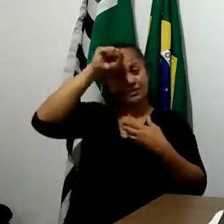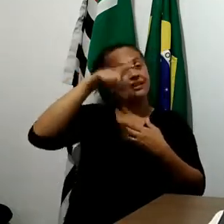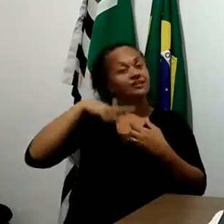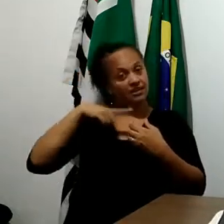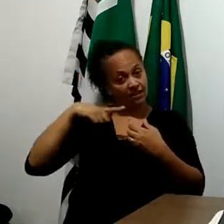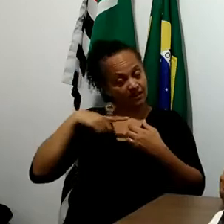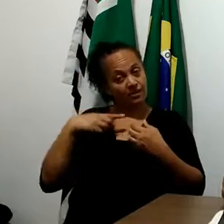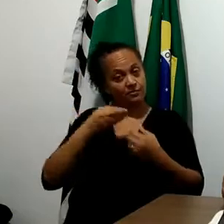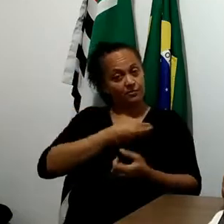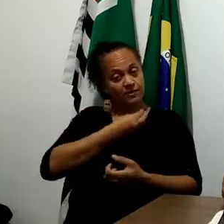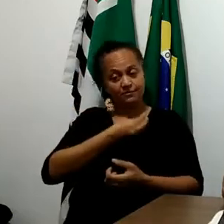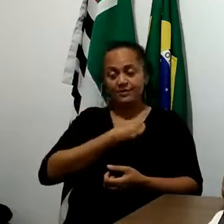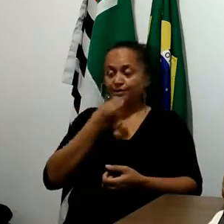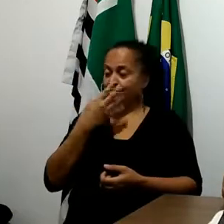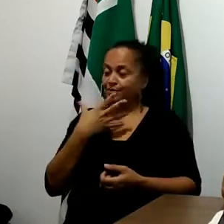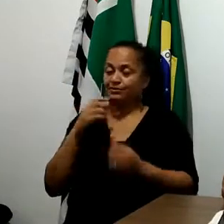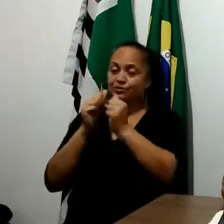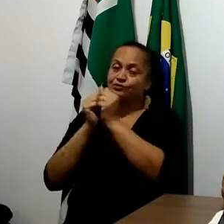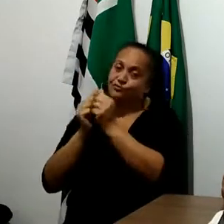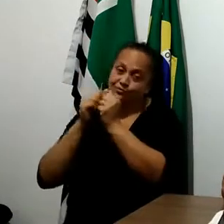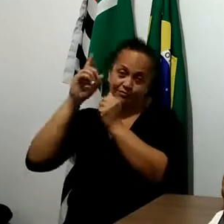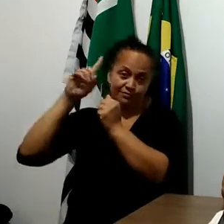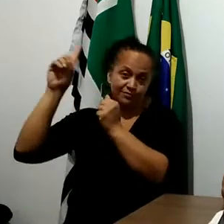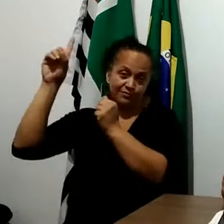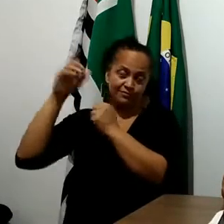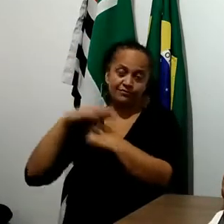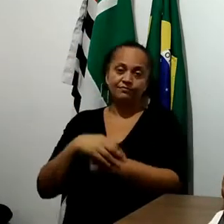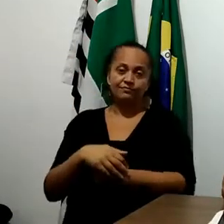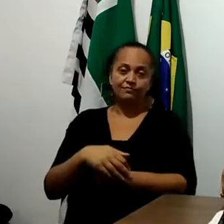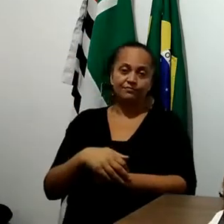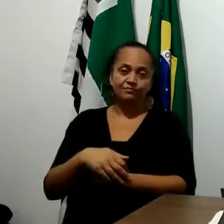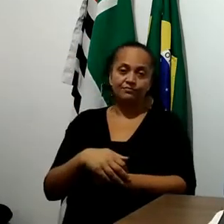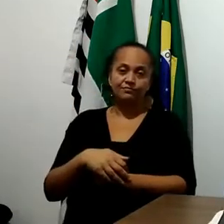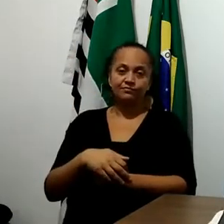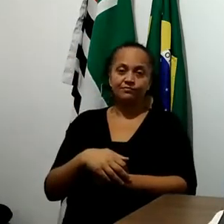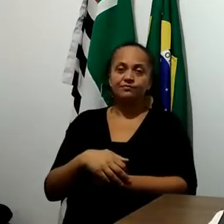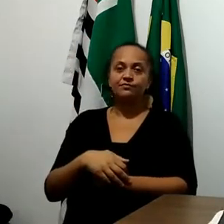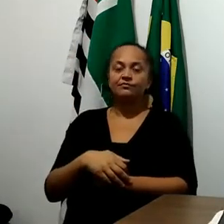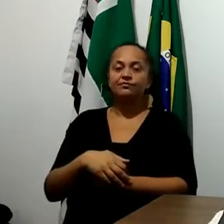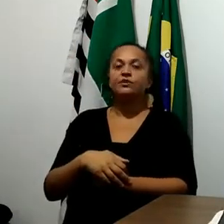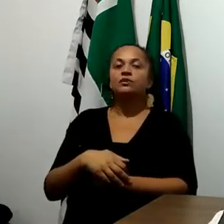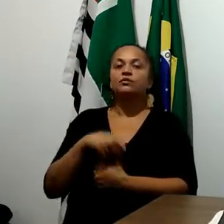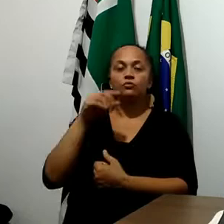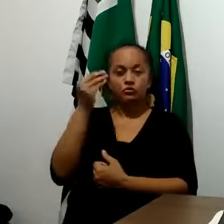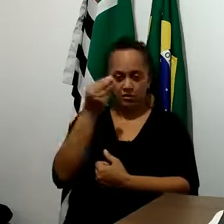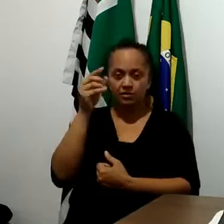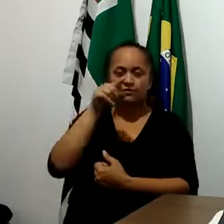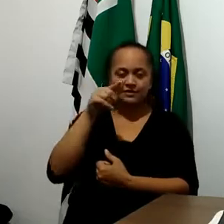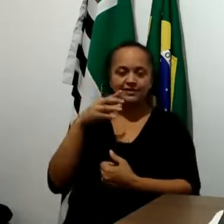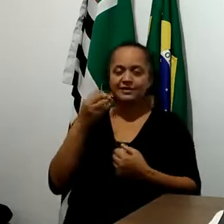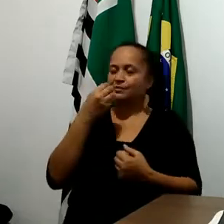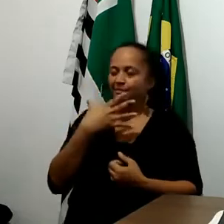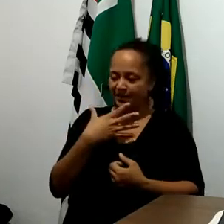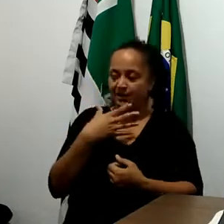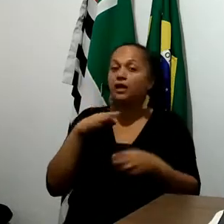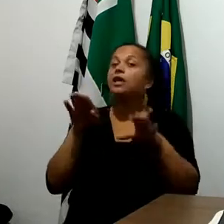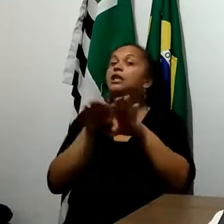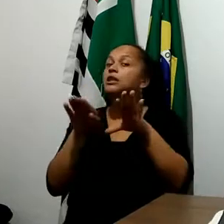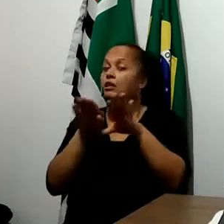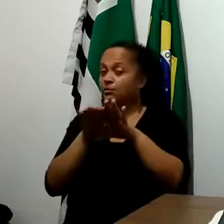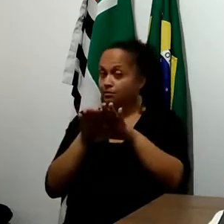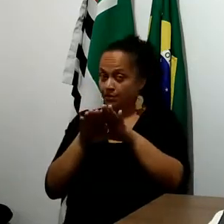na fartura e no momento da escassez. No momento que não está bom, aquele momento que está difícil,